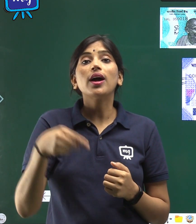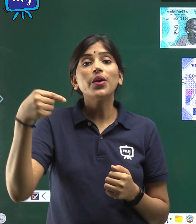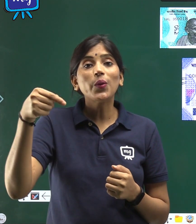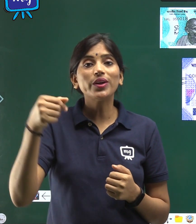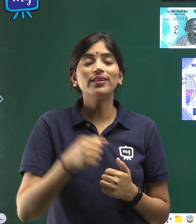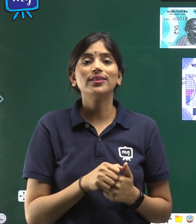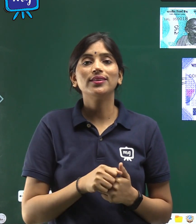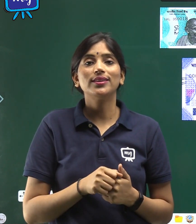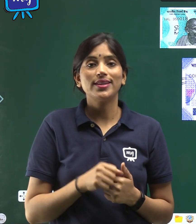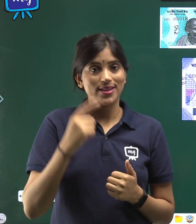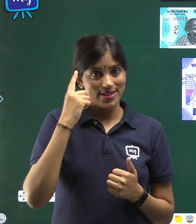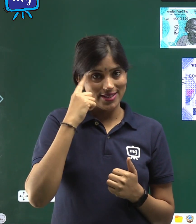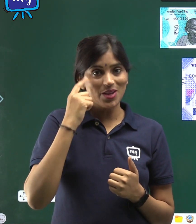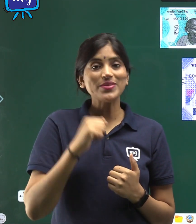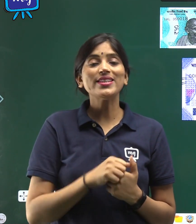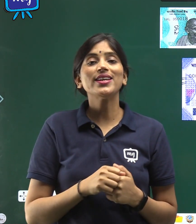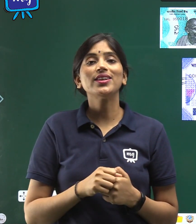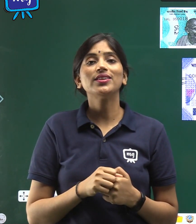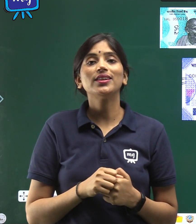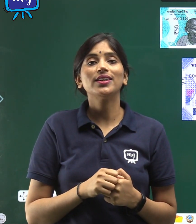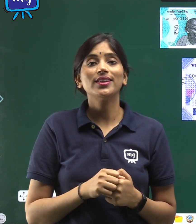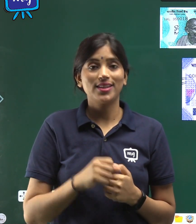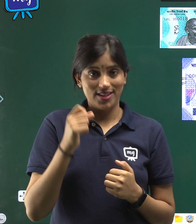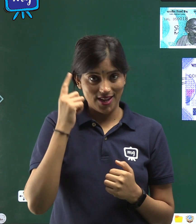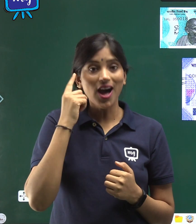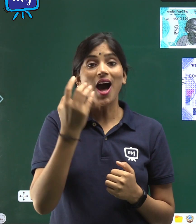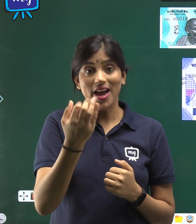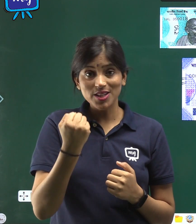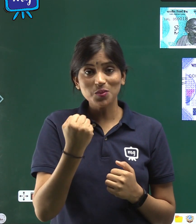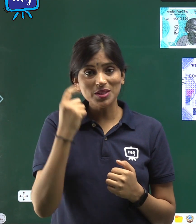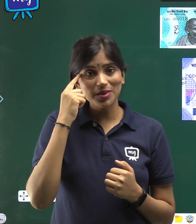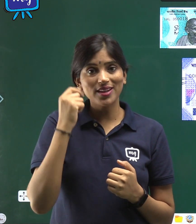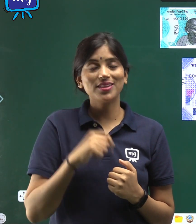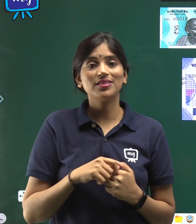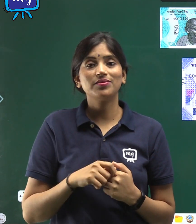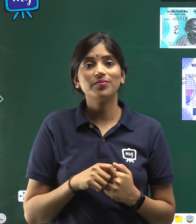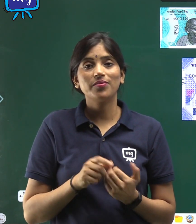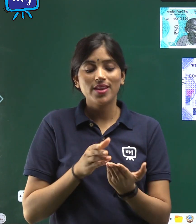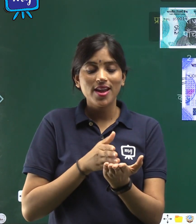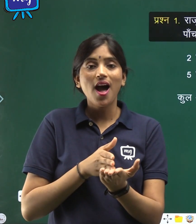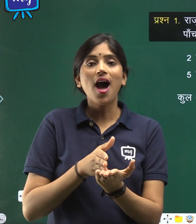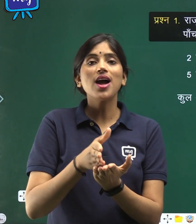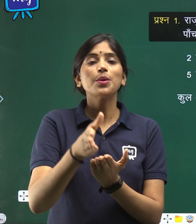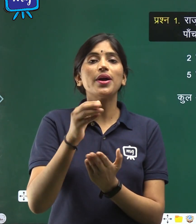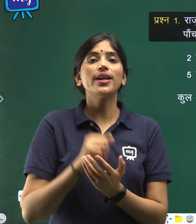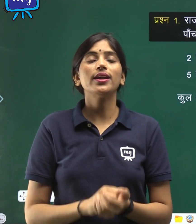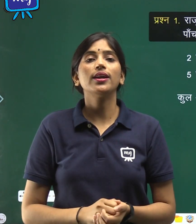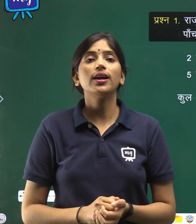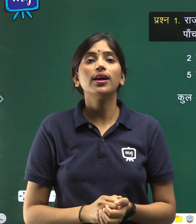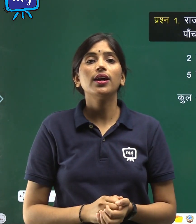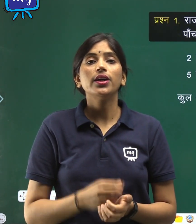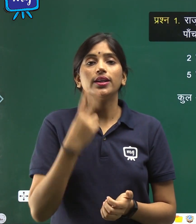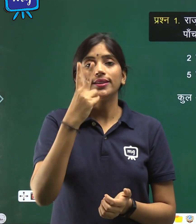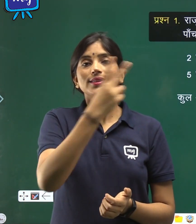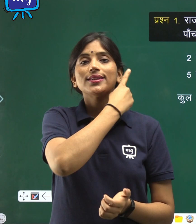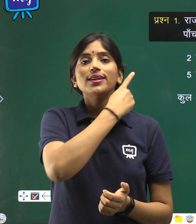नोट। समझे? आया समझ में? आगे बढ़ें।